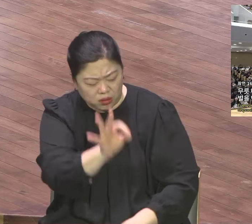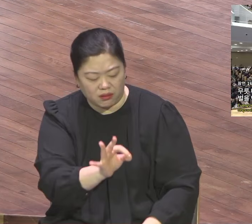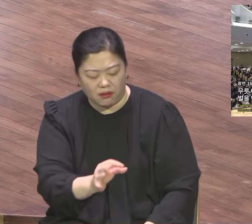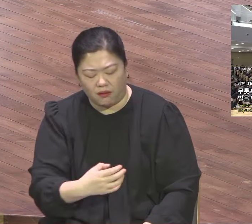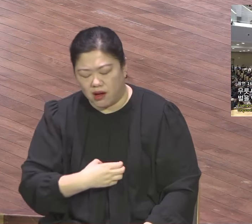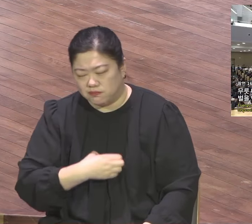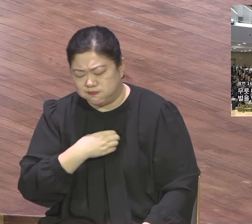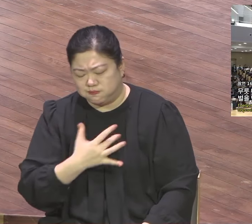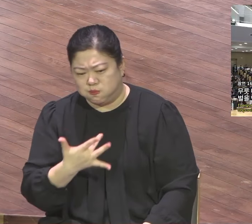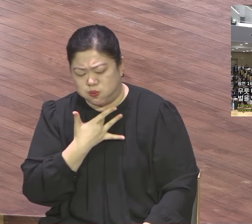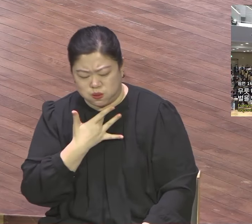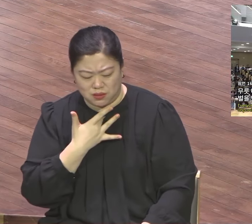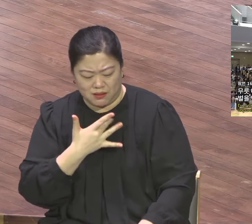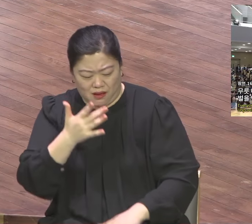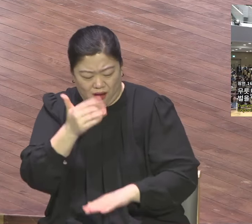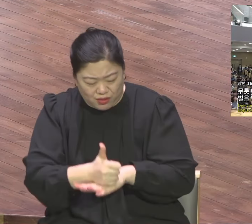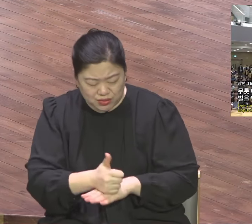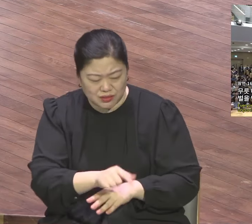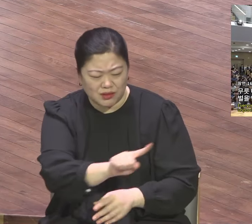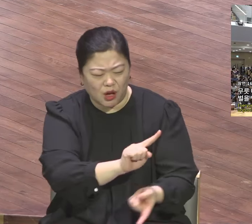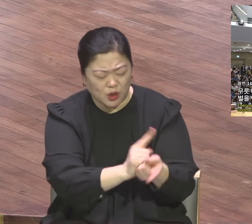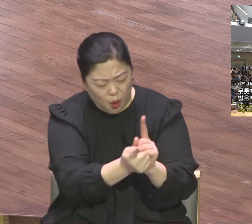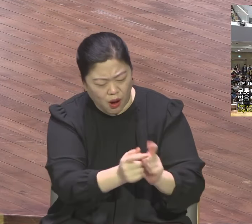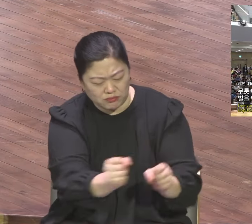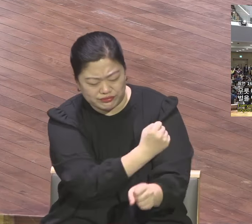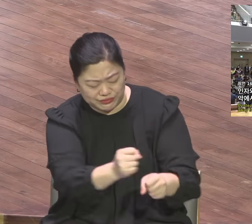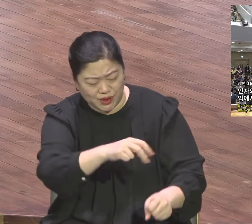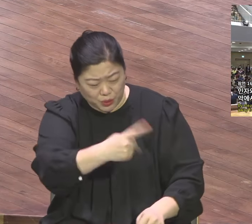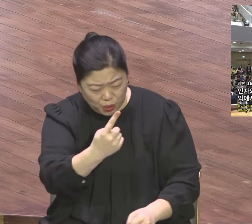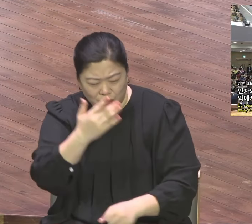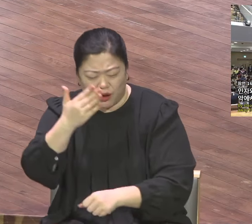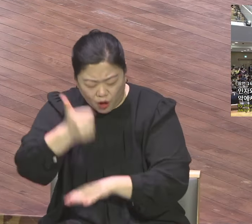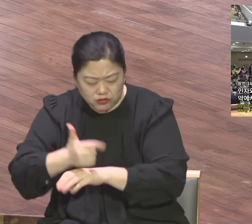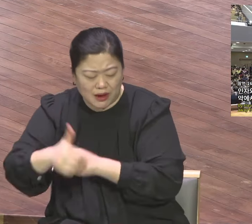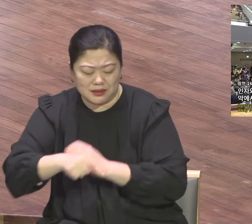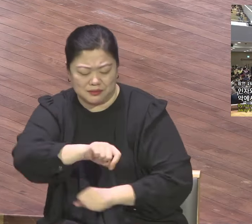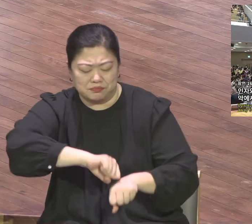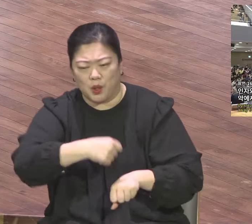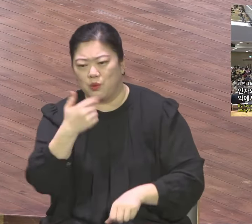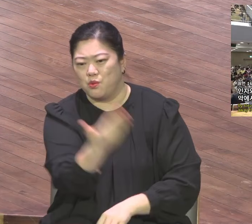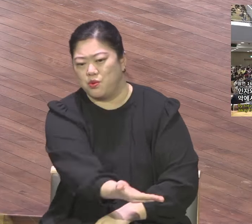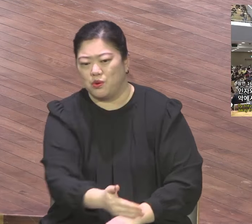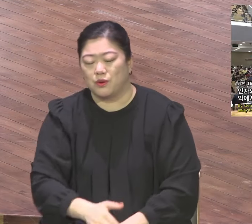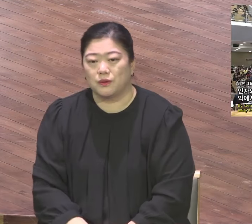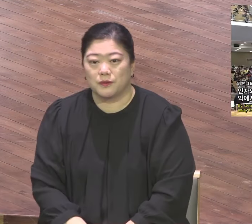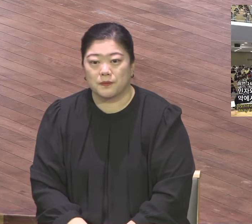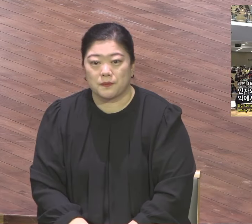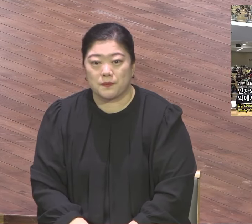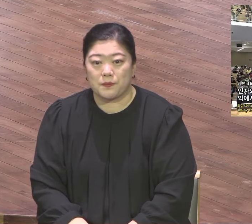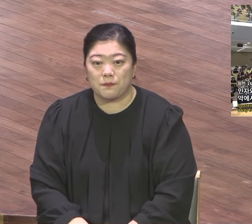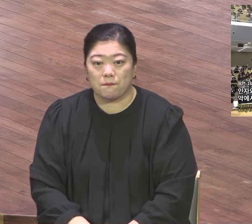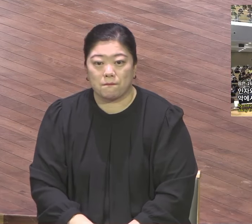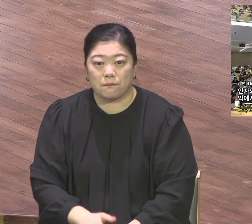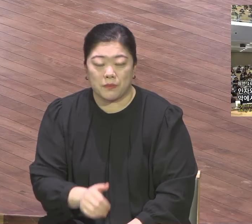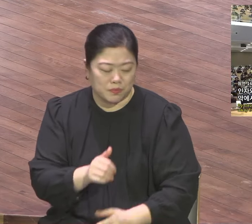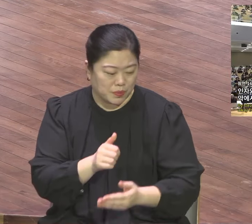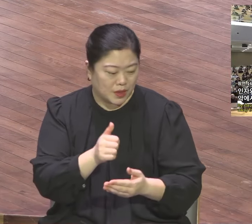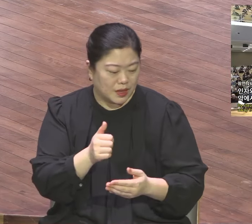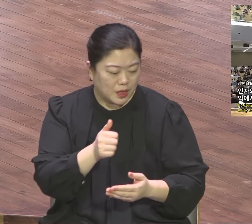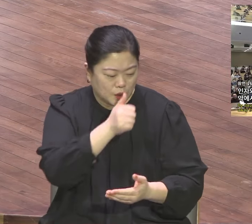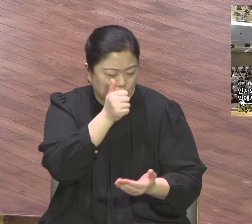피차 손을 잡을지라도 벌을 면하지 못하리라. 인자와 진리로 인하여 죄악이 속하게